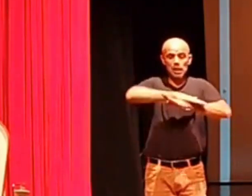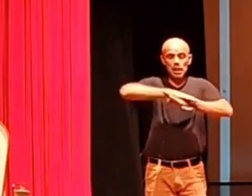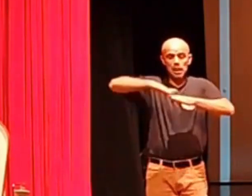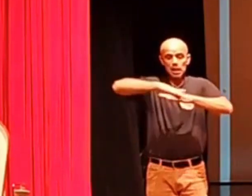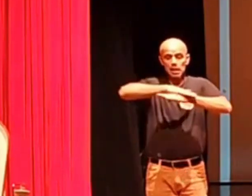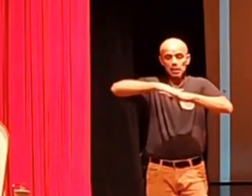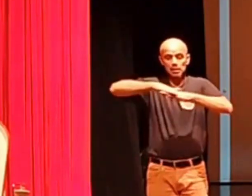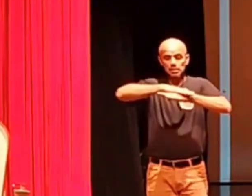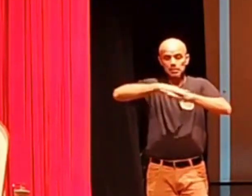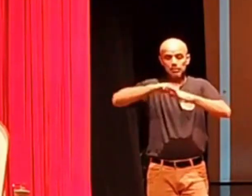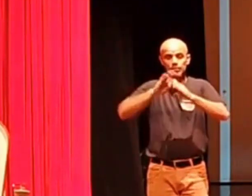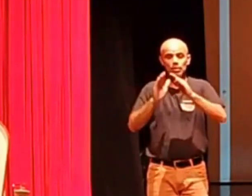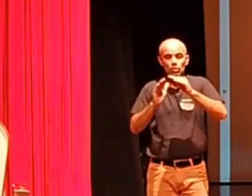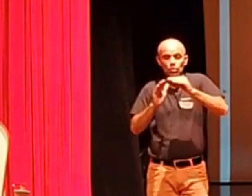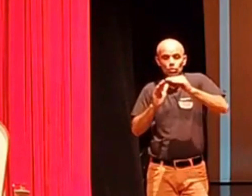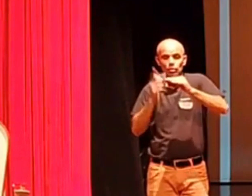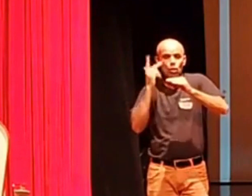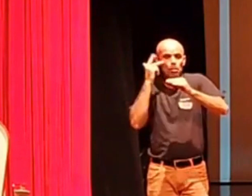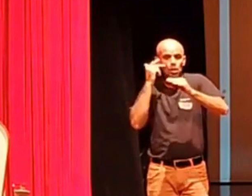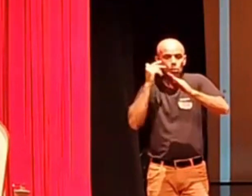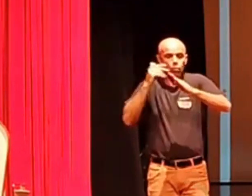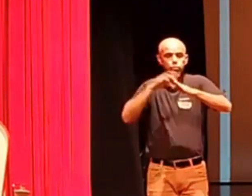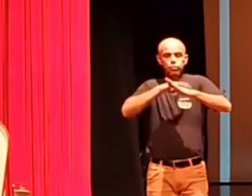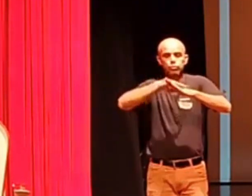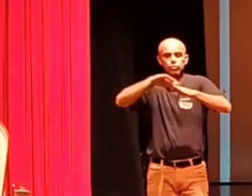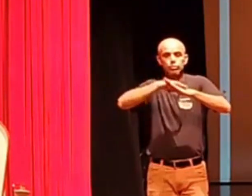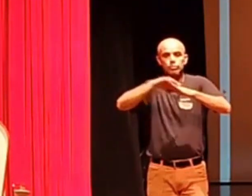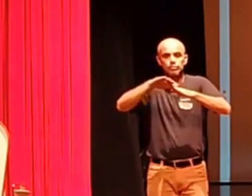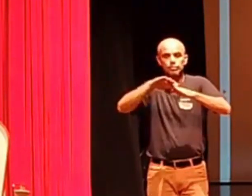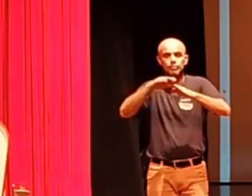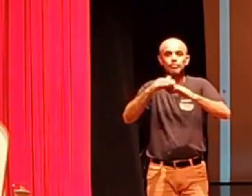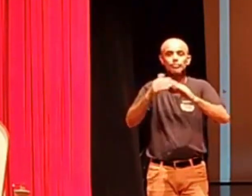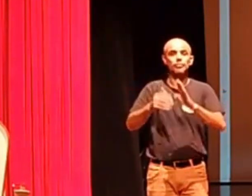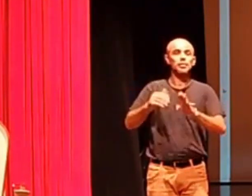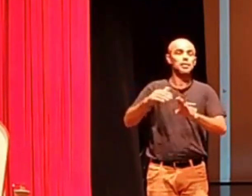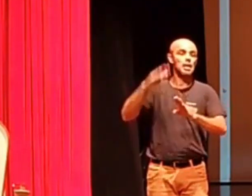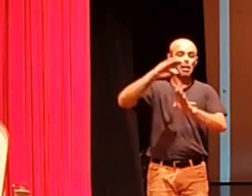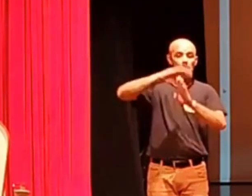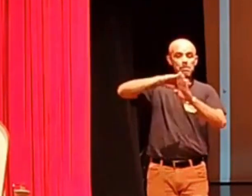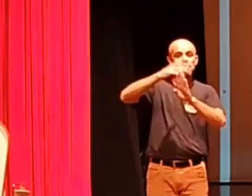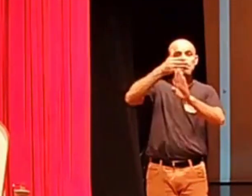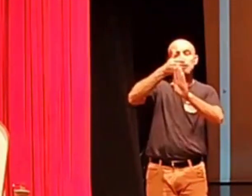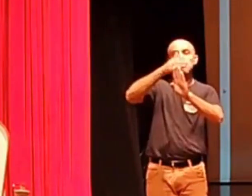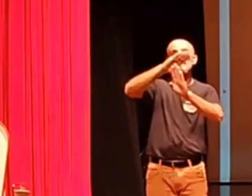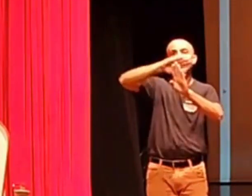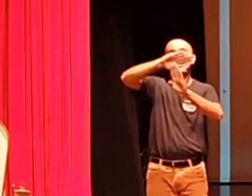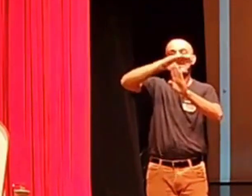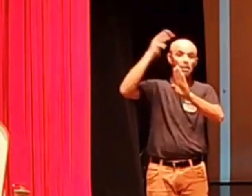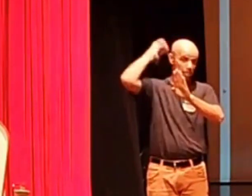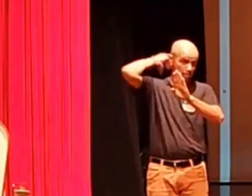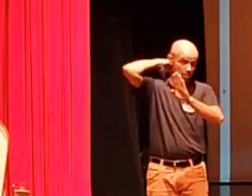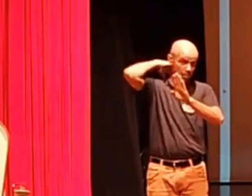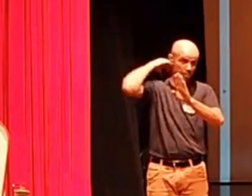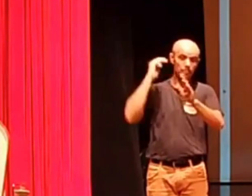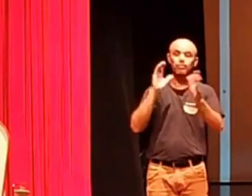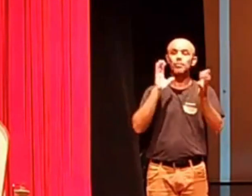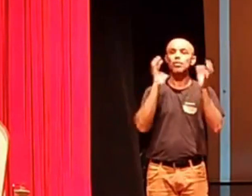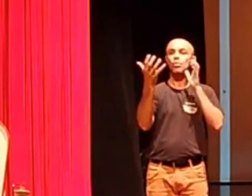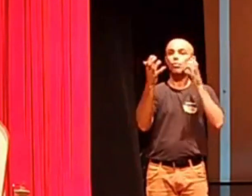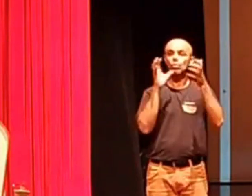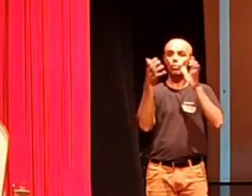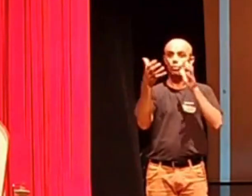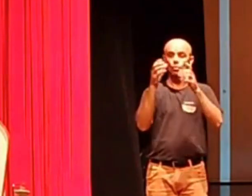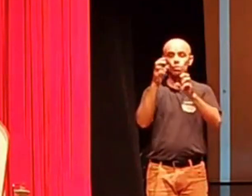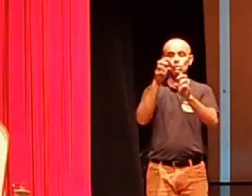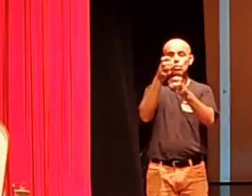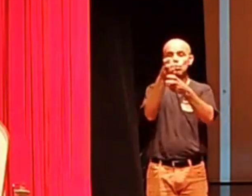aquela coluna ali. A parte de cima, por conta da gibosidade, que nada mais é do que a rotação